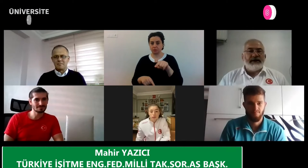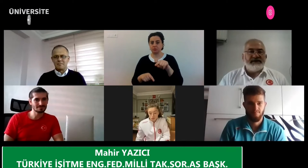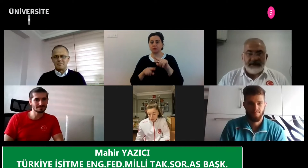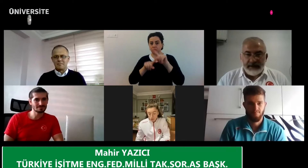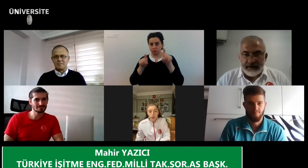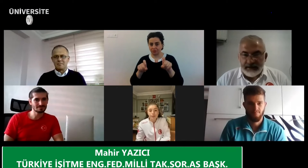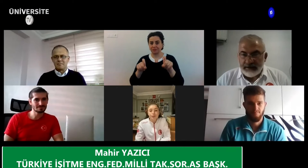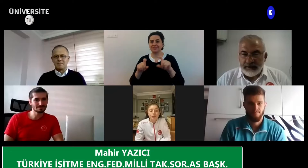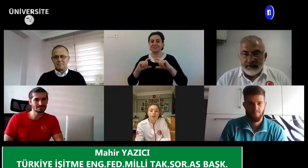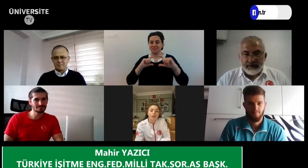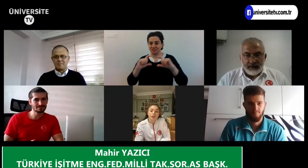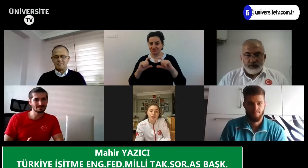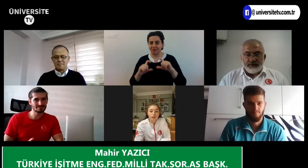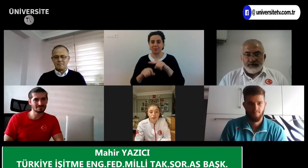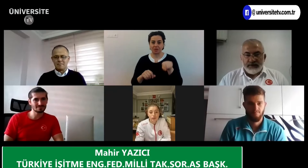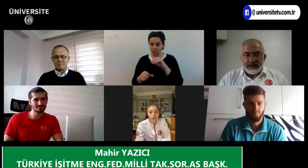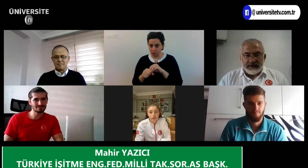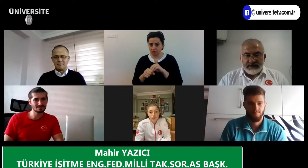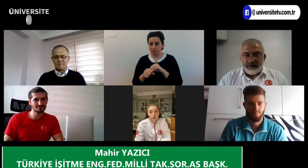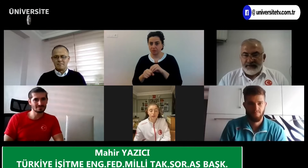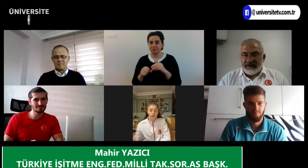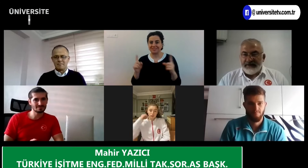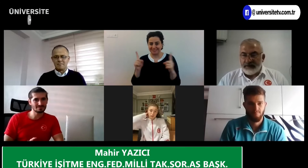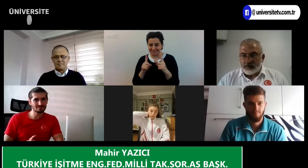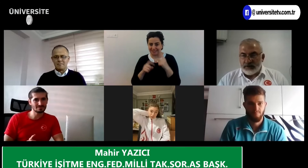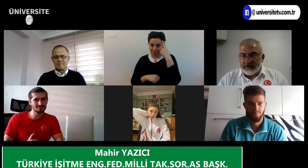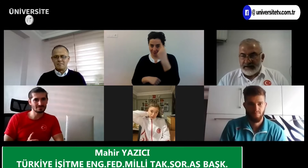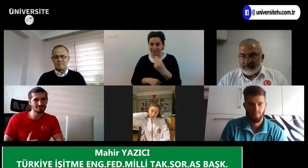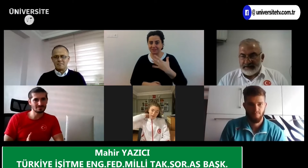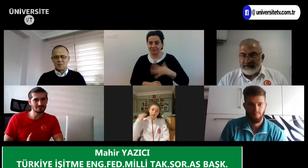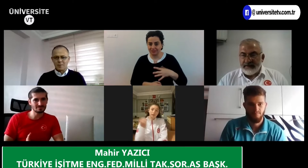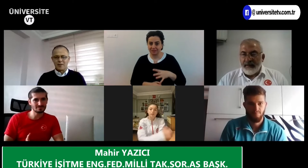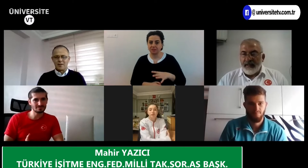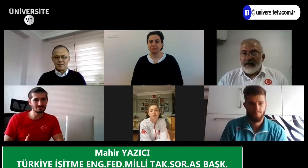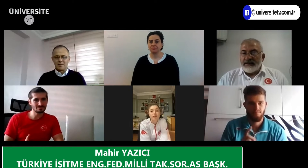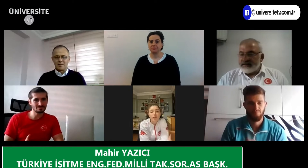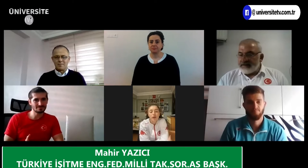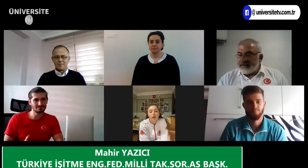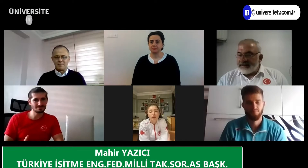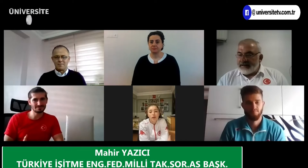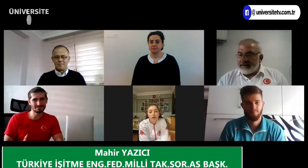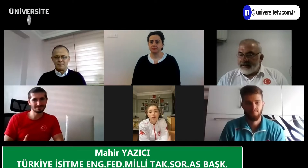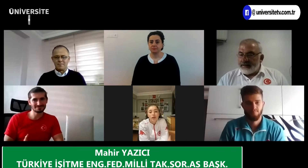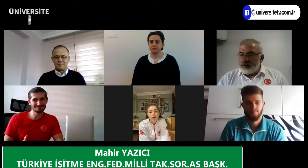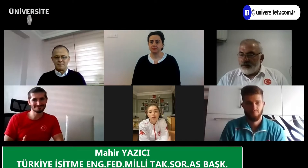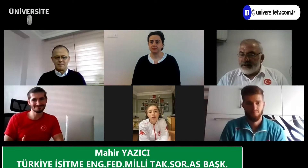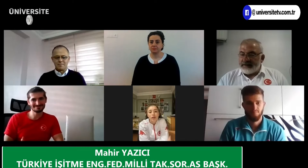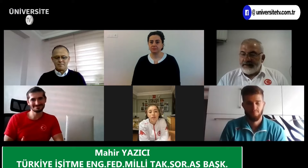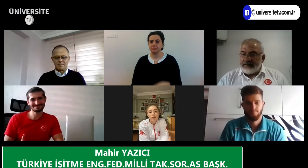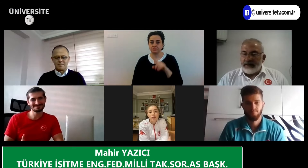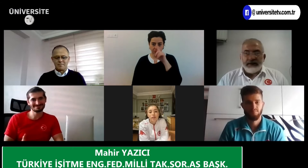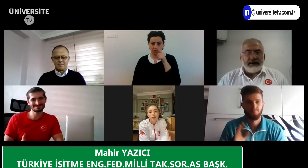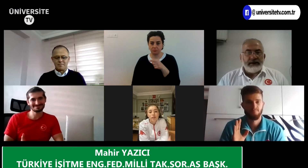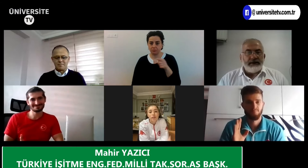sorduklarının hepsiyle ilgili Tekin Hocam kısa bilgi vereyim müsaade ederseniz. Tabii ki, tabii ki başkanım. Sadece bunlar